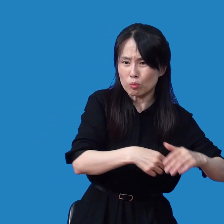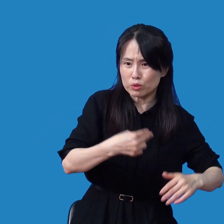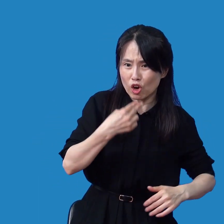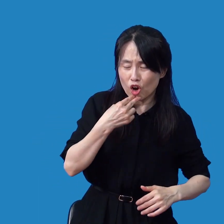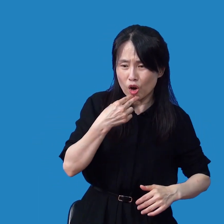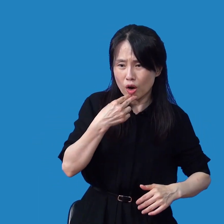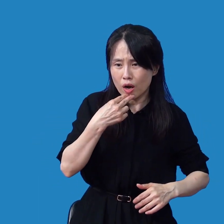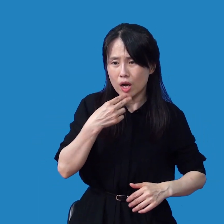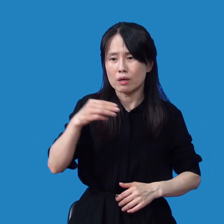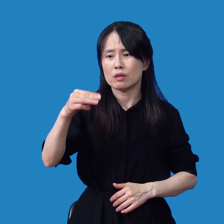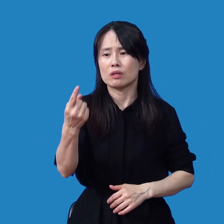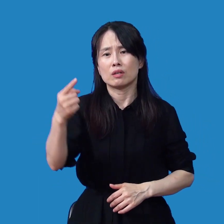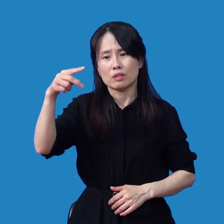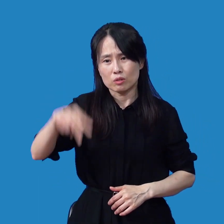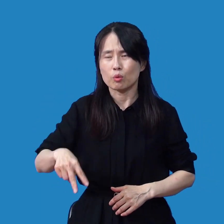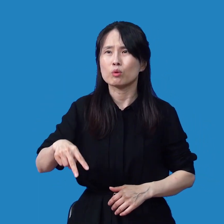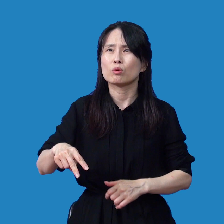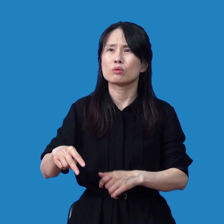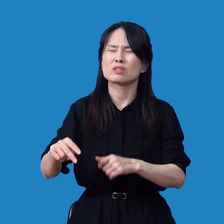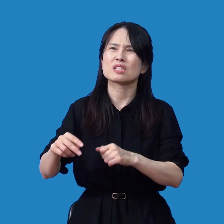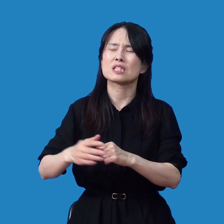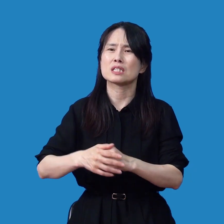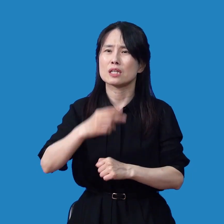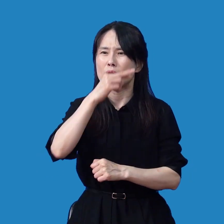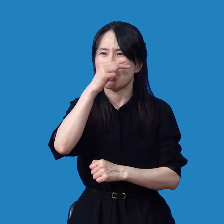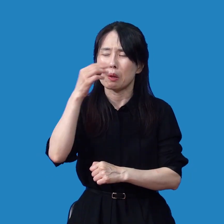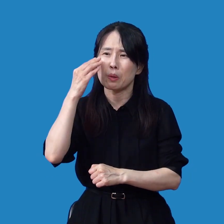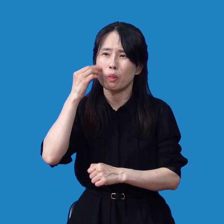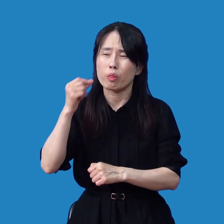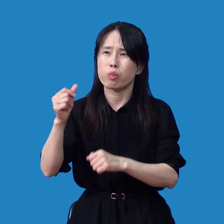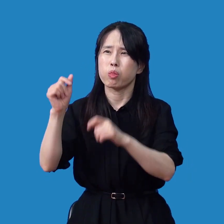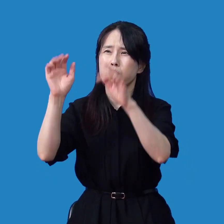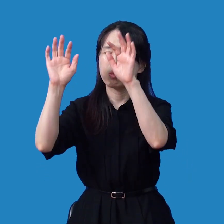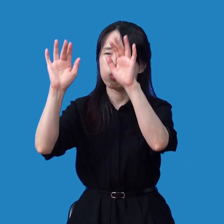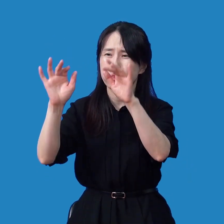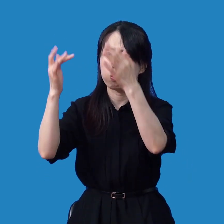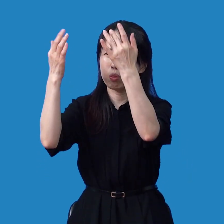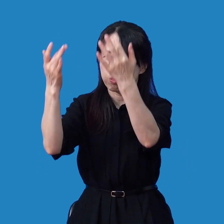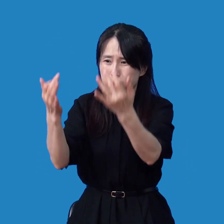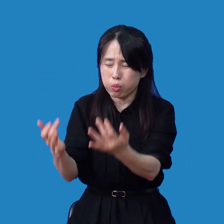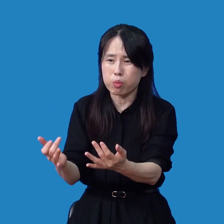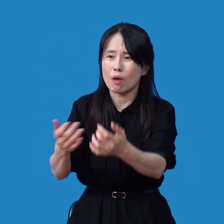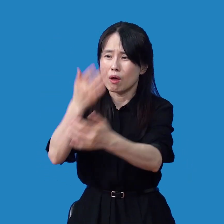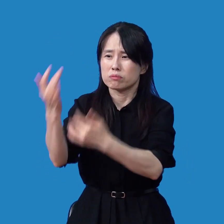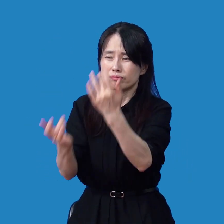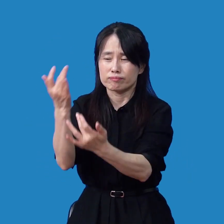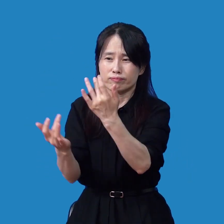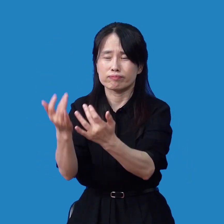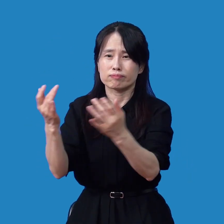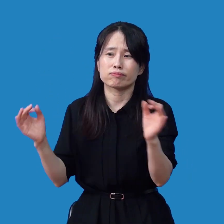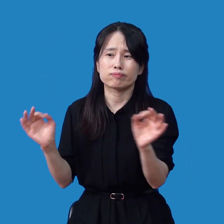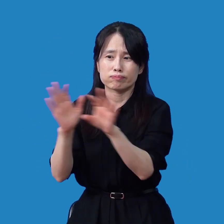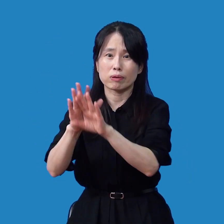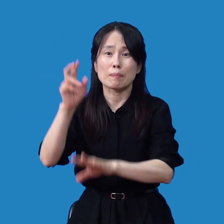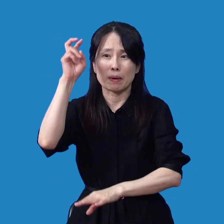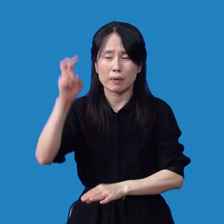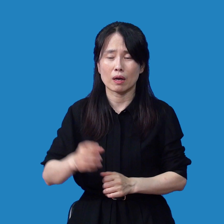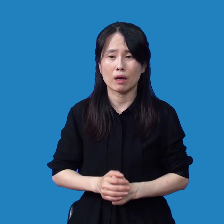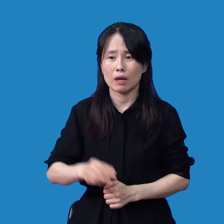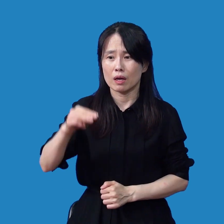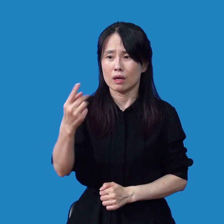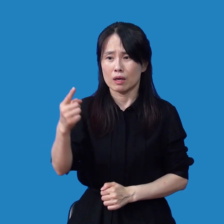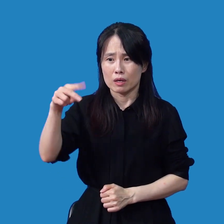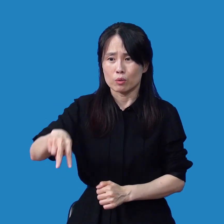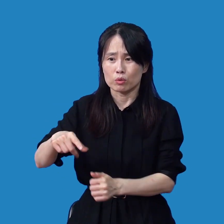롯은 쏟아지는 유황 불비 속에서 잿더미가 되고 말았을 것입니다. 롯이 구원받은